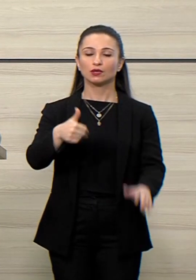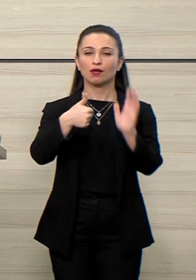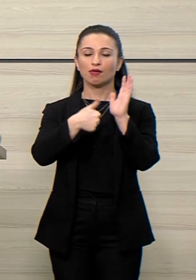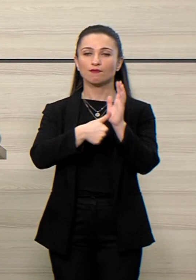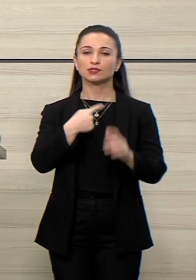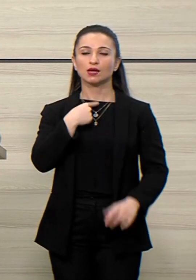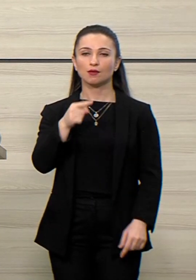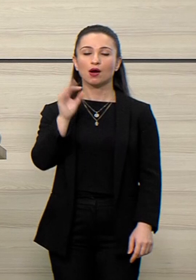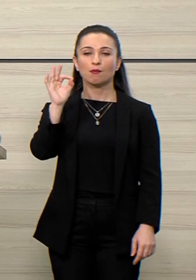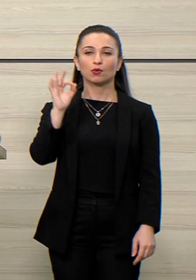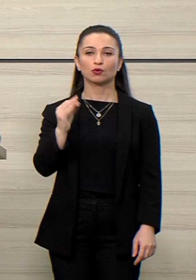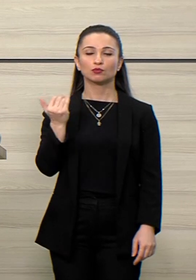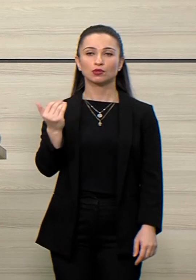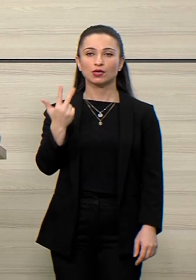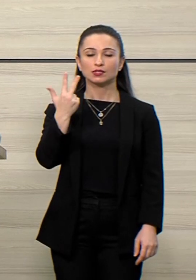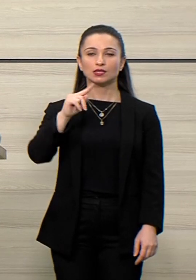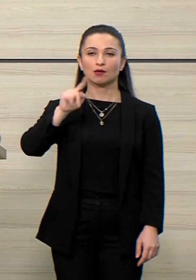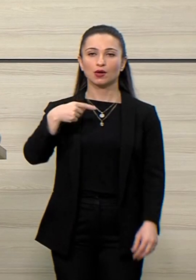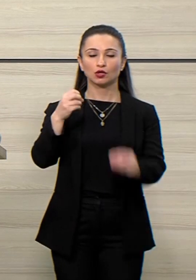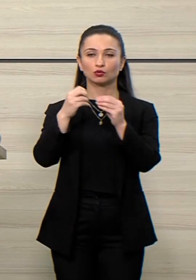57006 ხმა, პროცენტულად